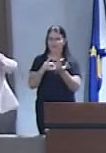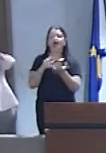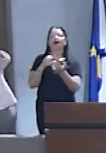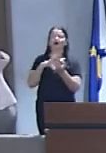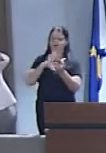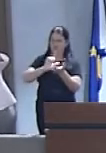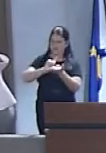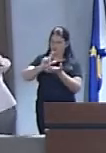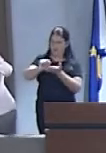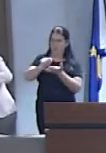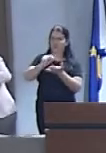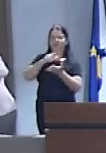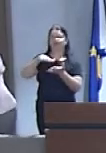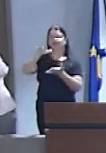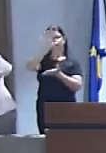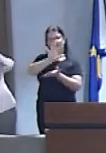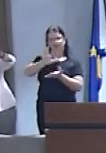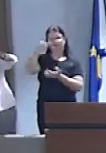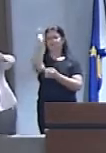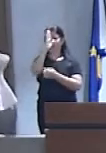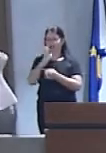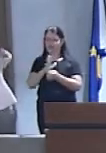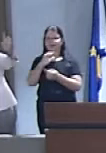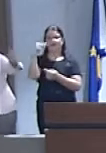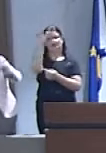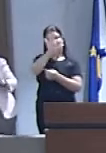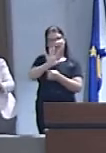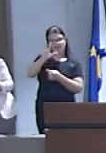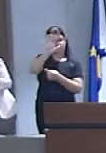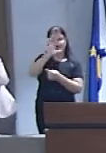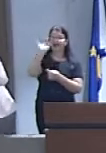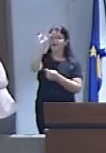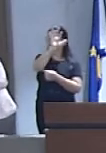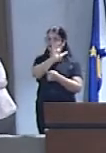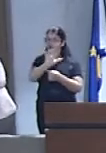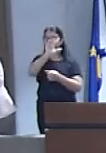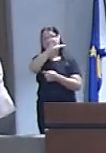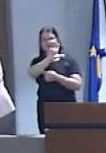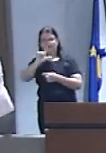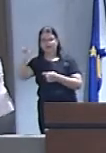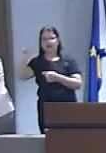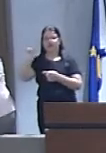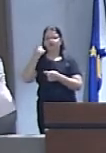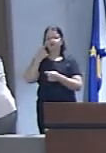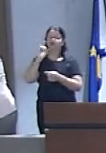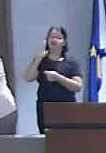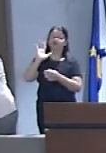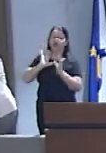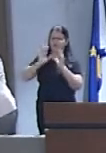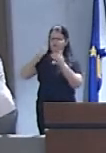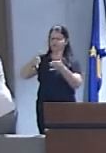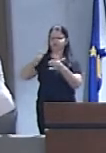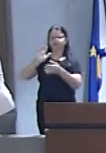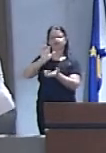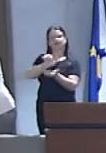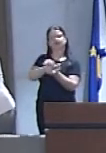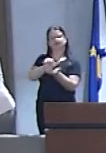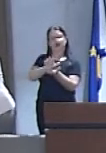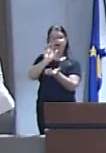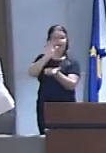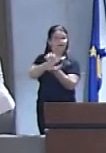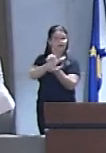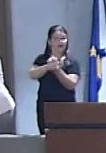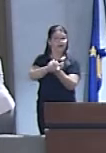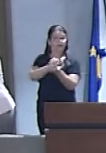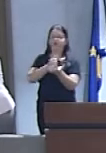esfera nacional, saímos da esfera das regiões. Vamos falar só de Pernambuco. Em